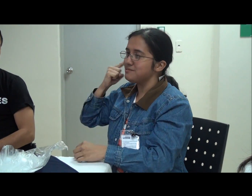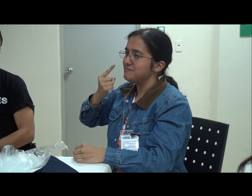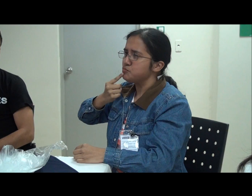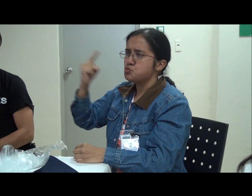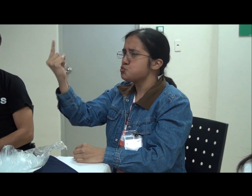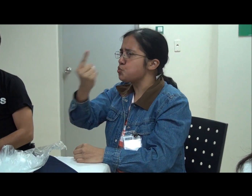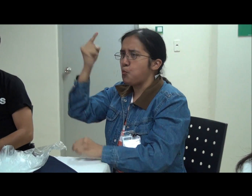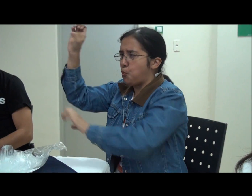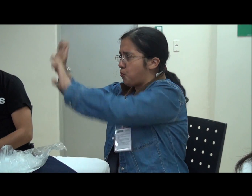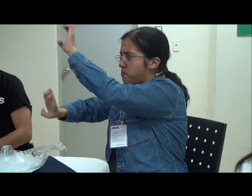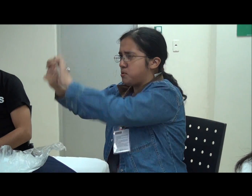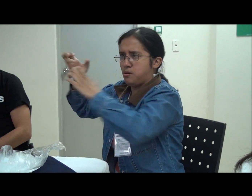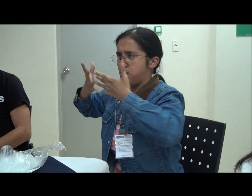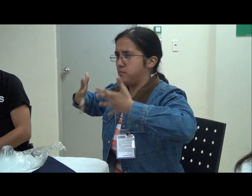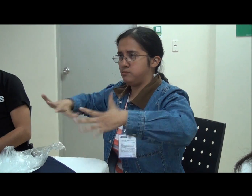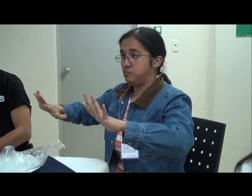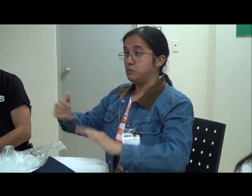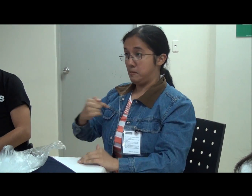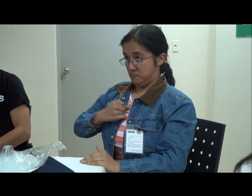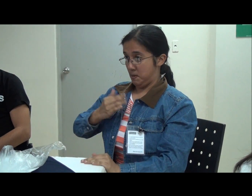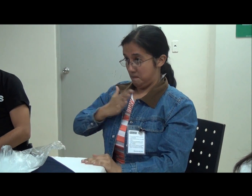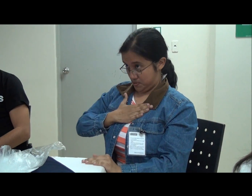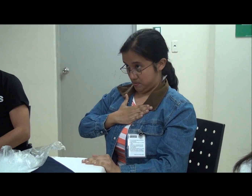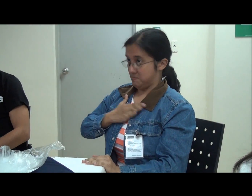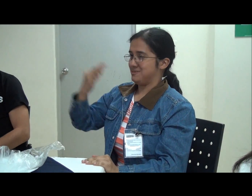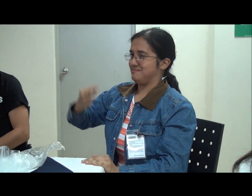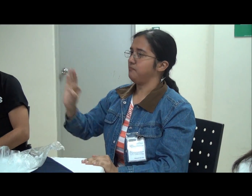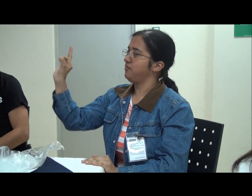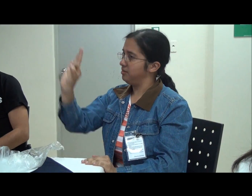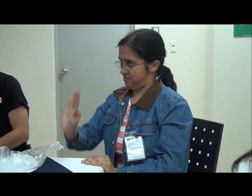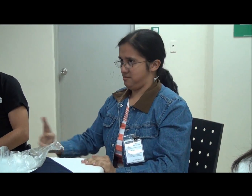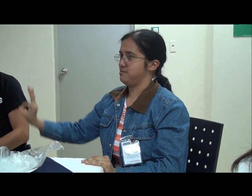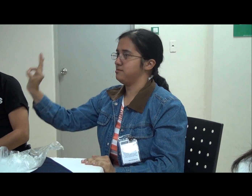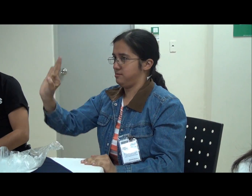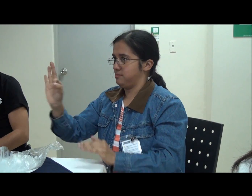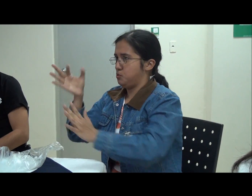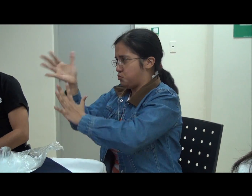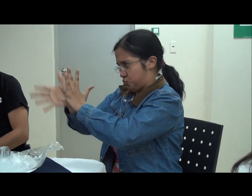los intérpretes y las personas sordas, pues yo